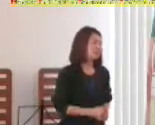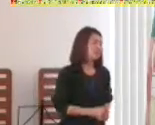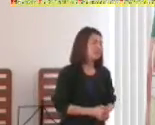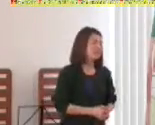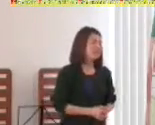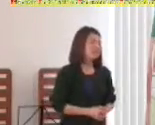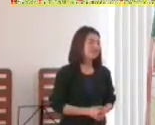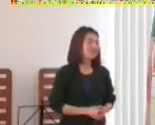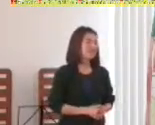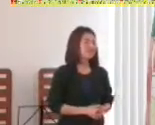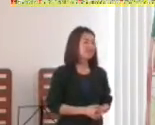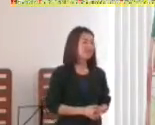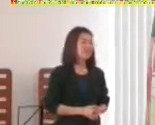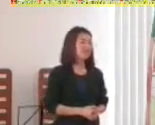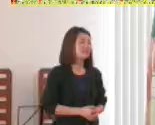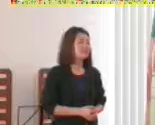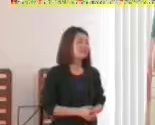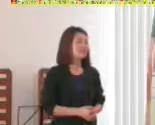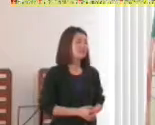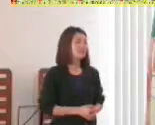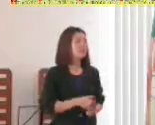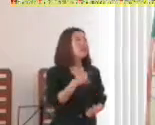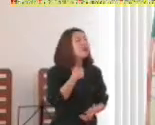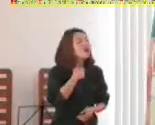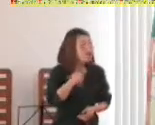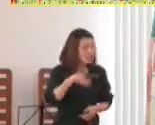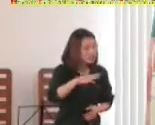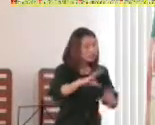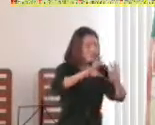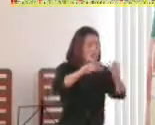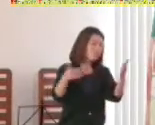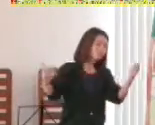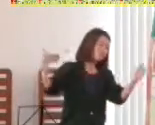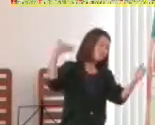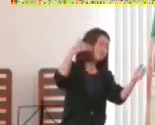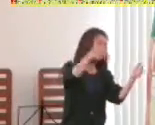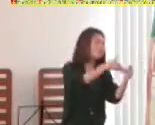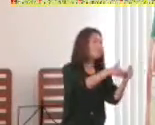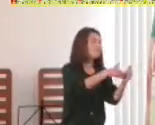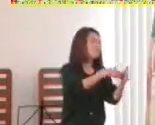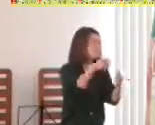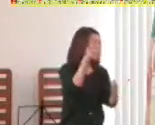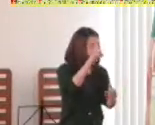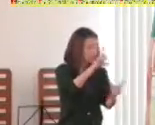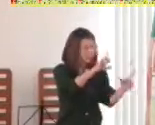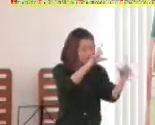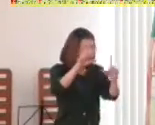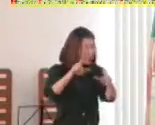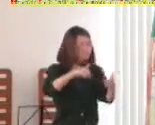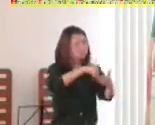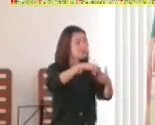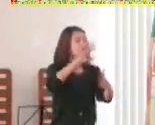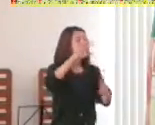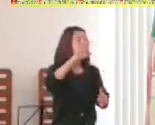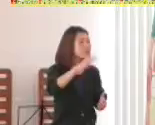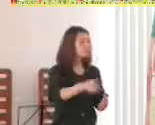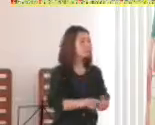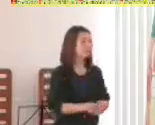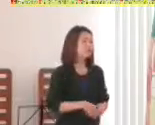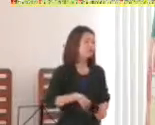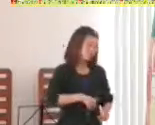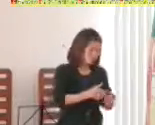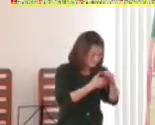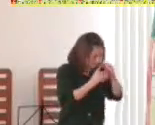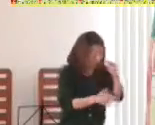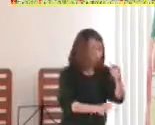わけではないんです。世の終わりまで私たちがどういう生活をしていようと、どんなに罪深かろう